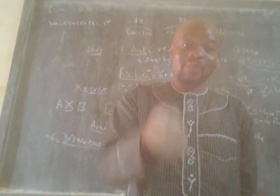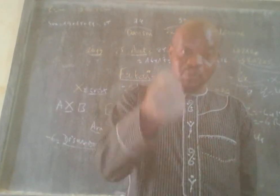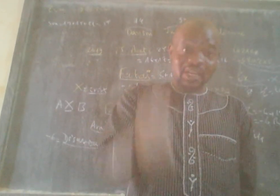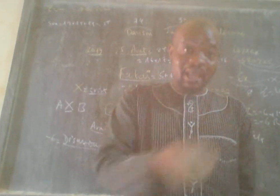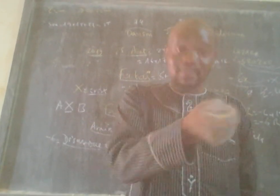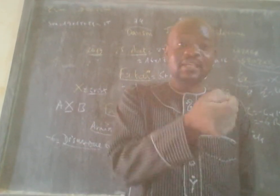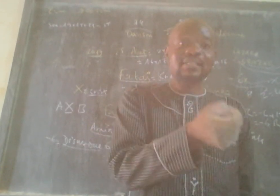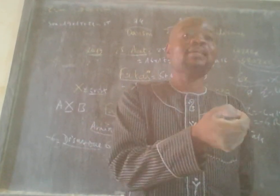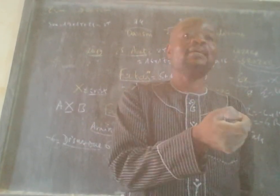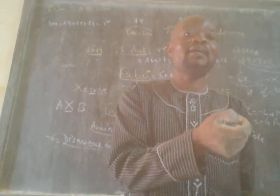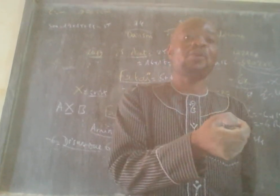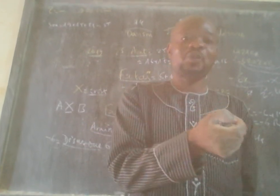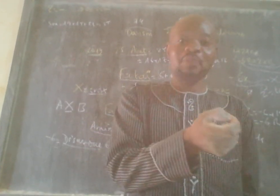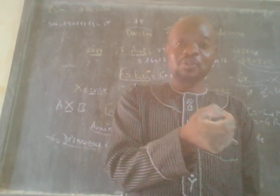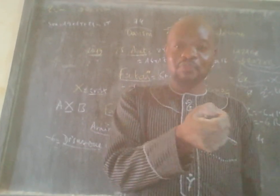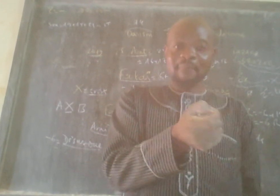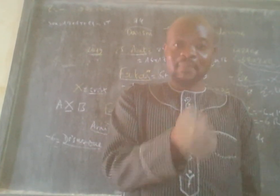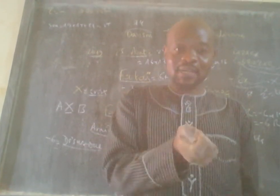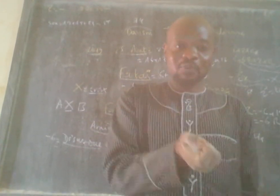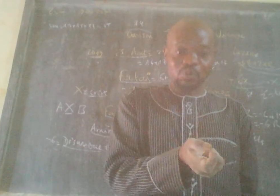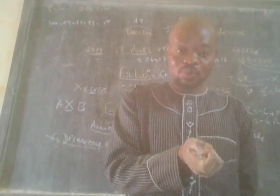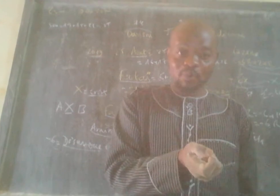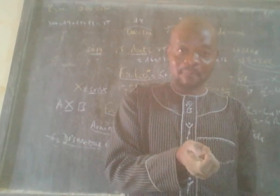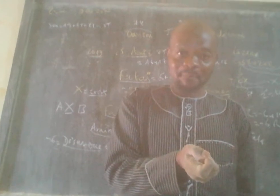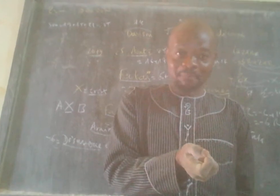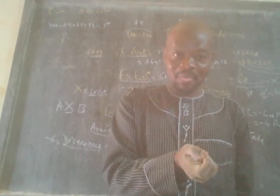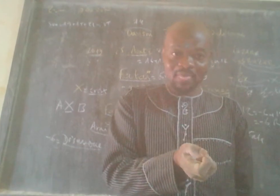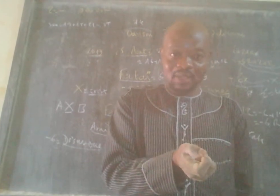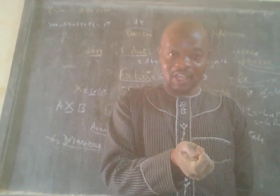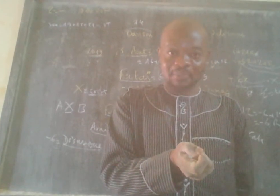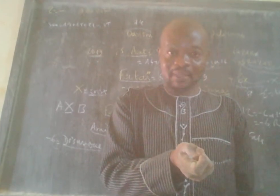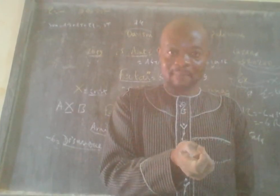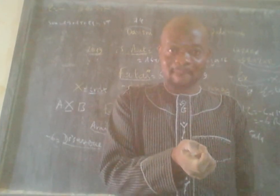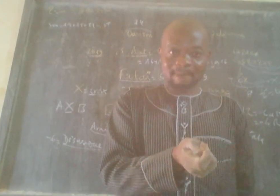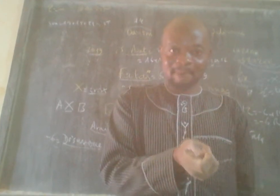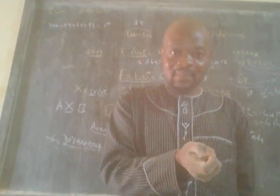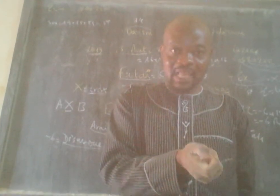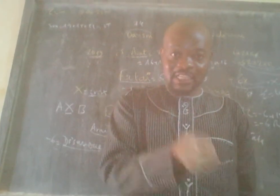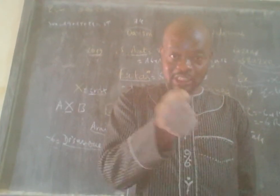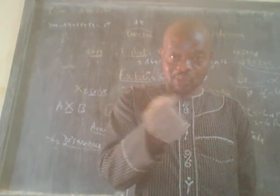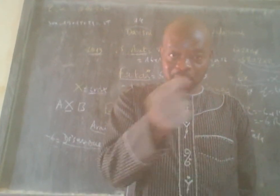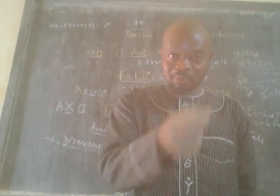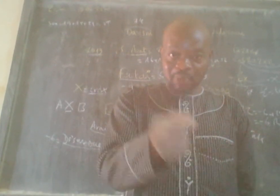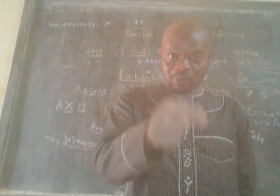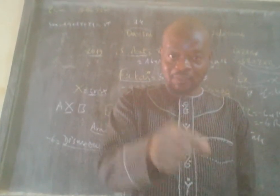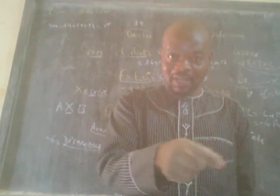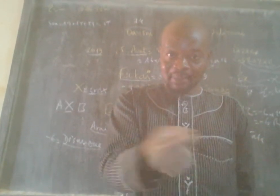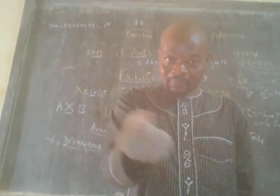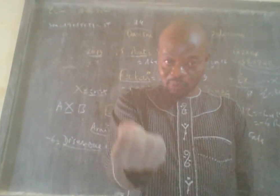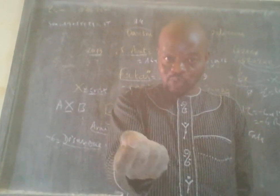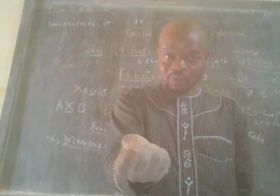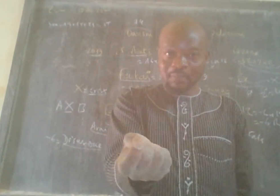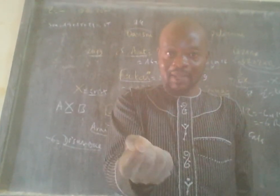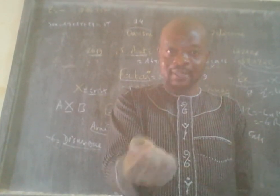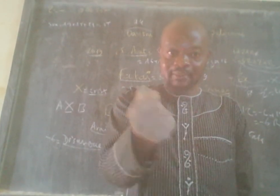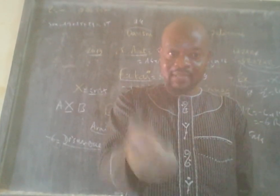je l'ai amené chez un autre père de pas, il s'est apporté le comme ça. Et c'est ce père de pas là dont je peux te parler.